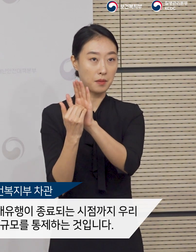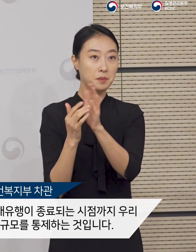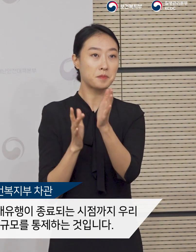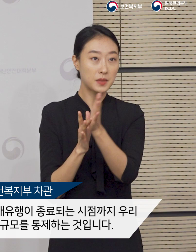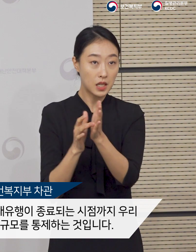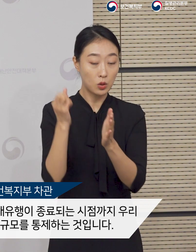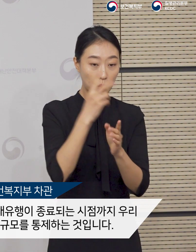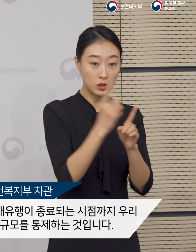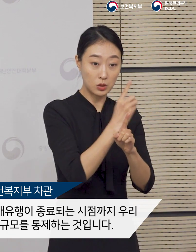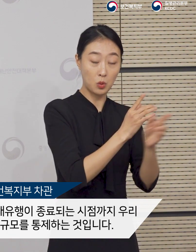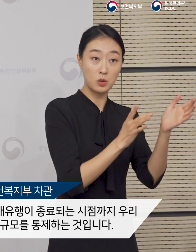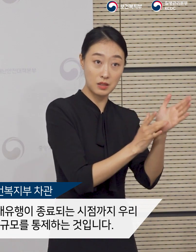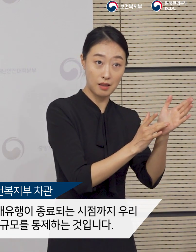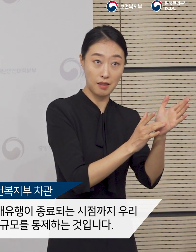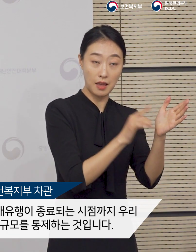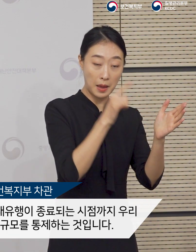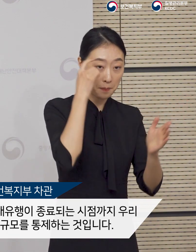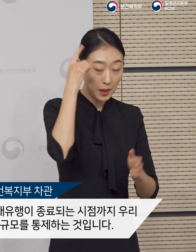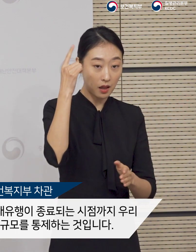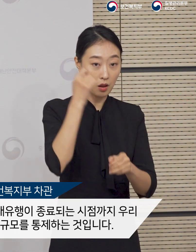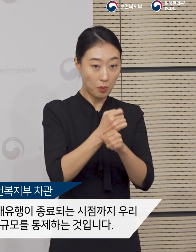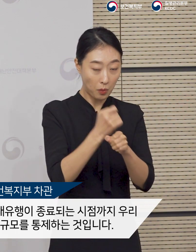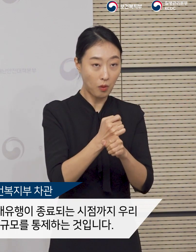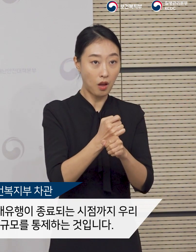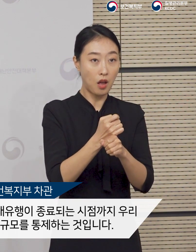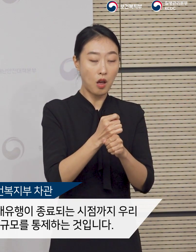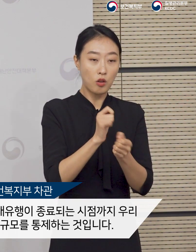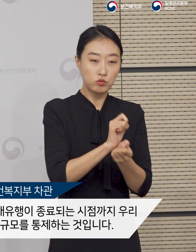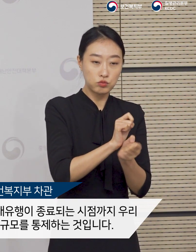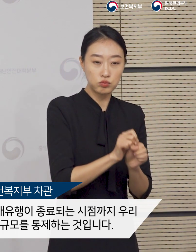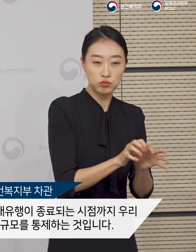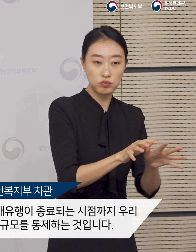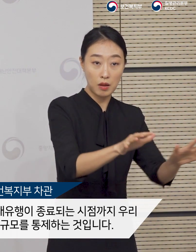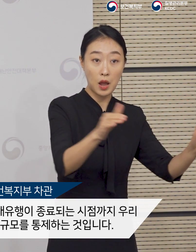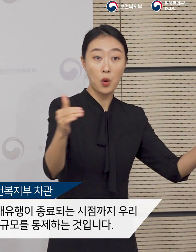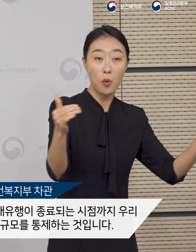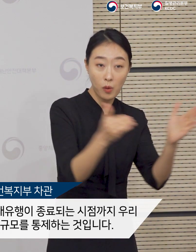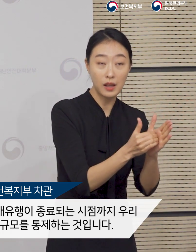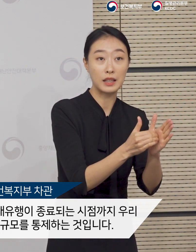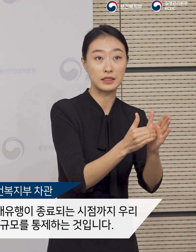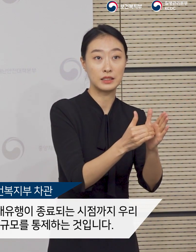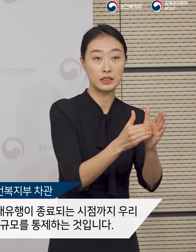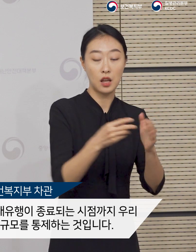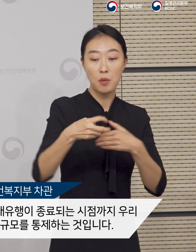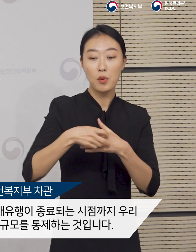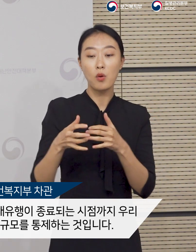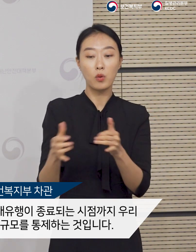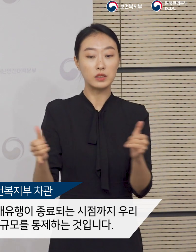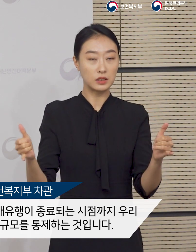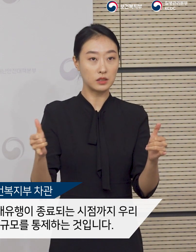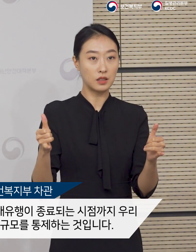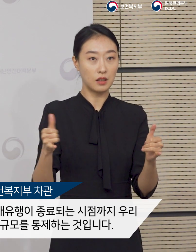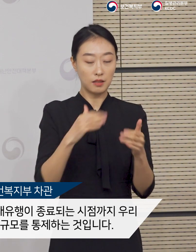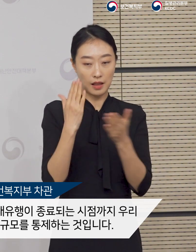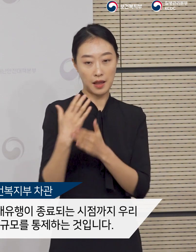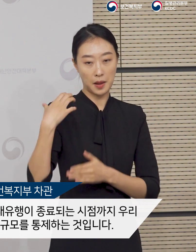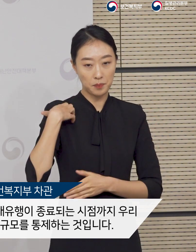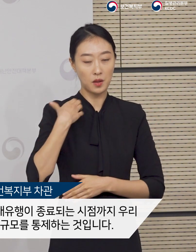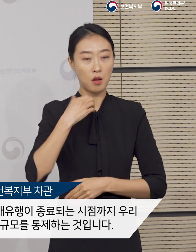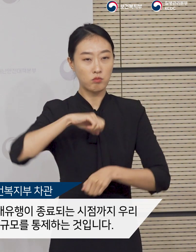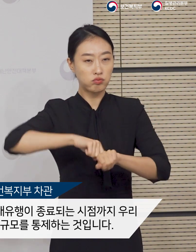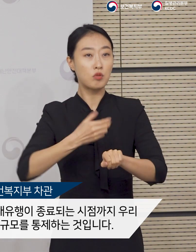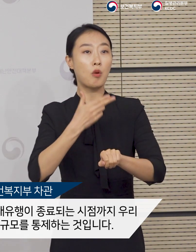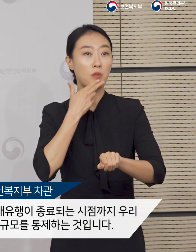개발되어 대유행이 종료되는 시점까지 우리 병원과 의료인들이 감당할 수 있는 수준으로 감염